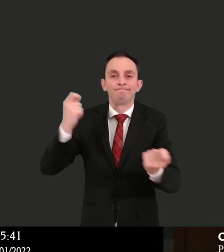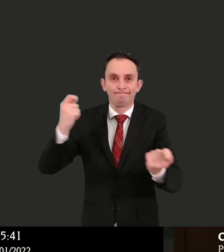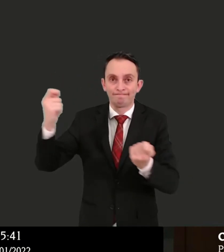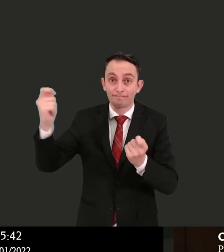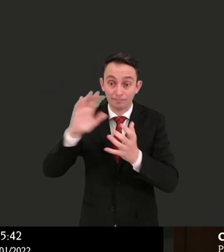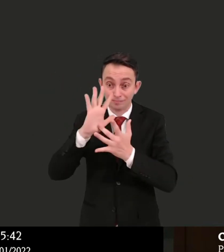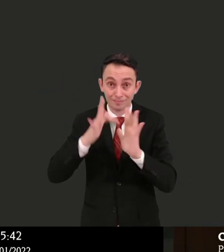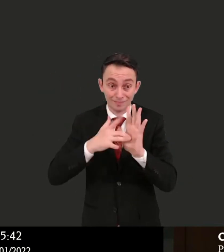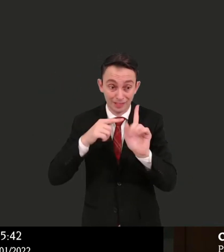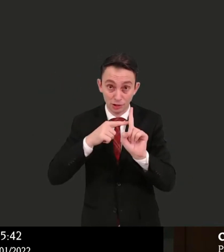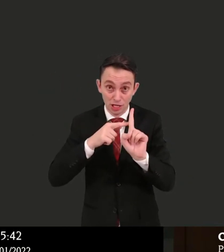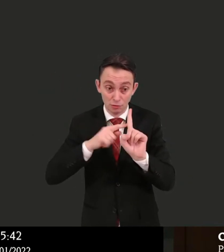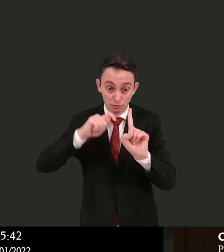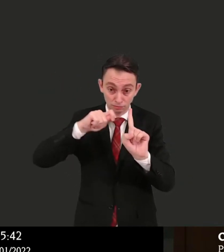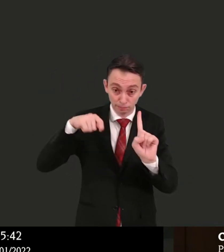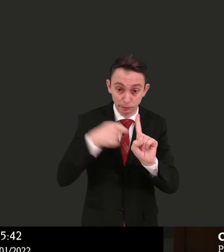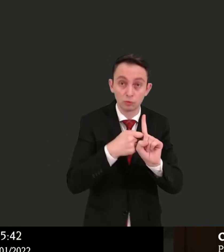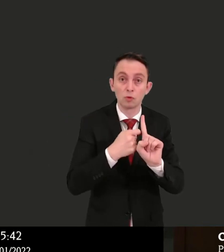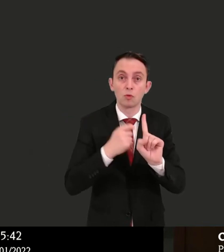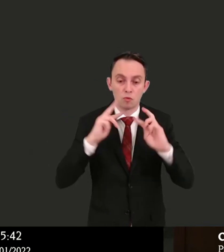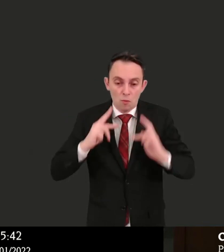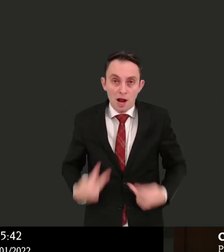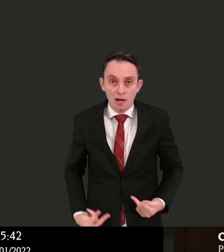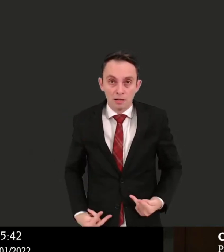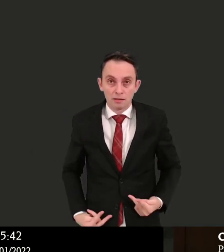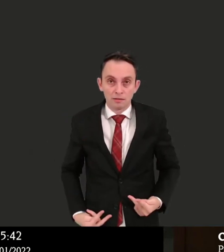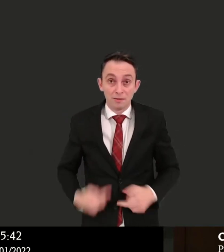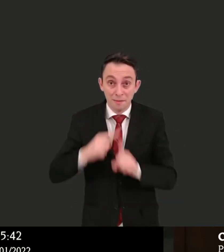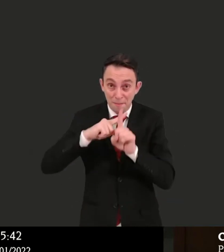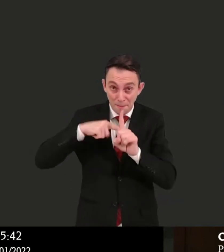Legitimamente, ele é Deus. Sem nenhum pecado.